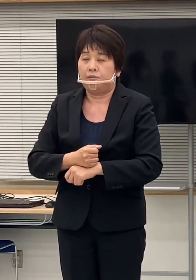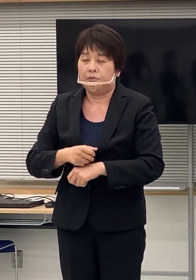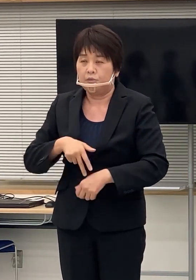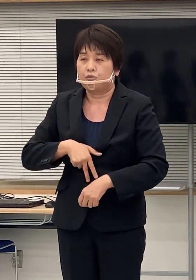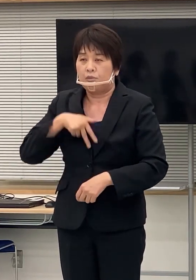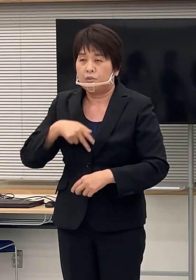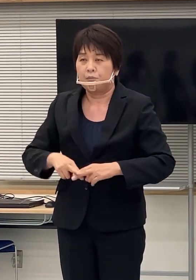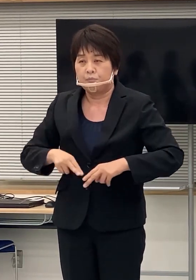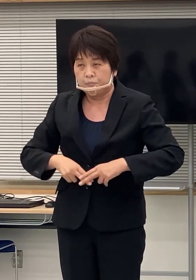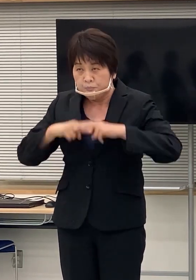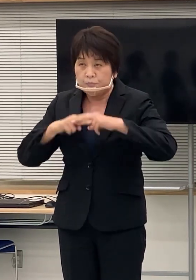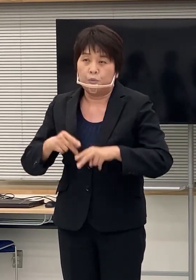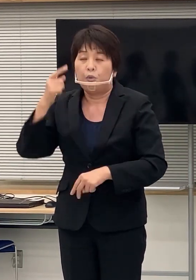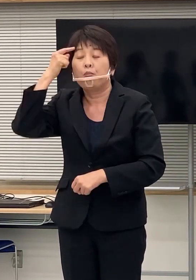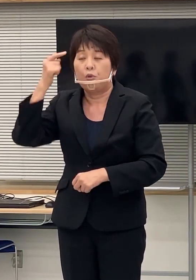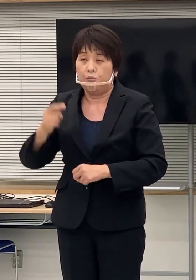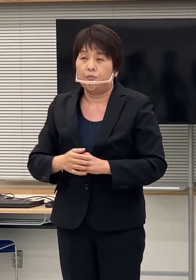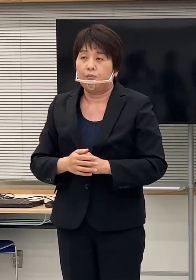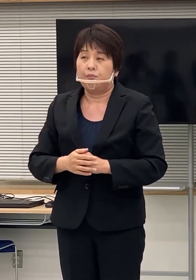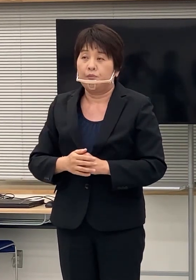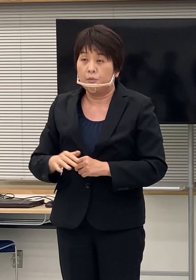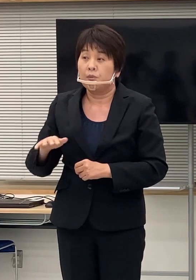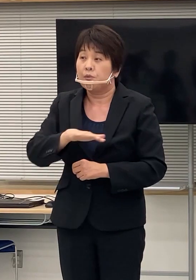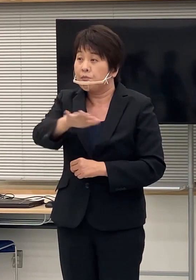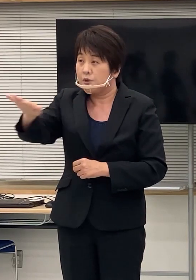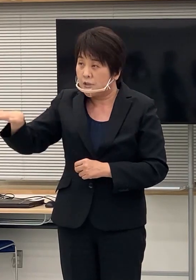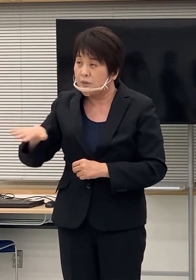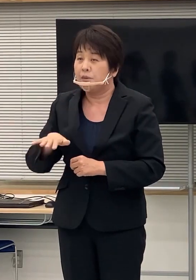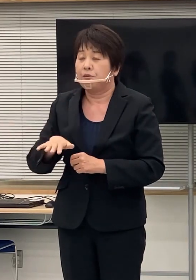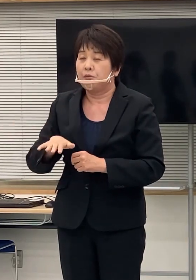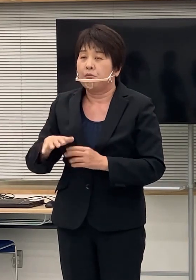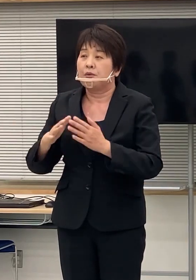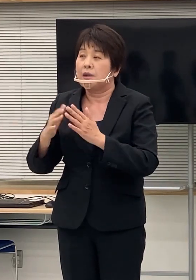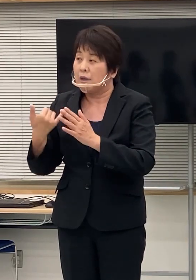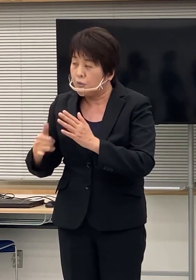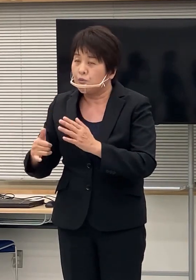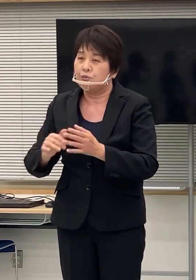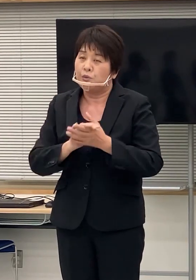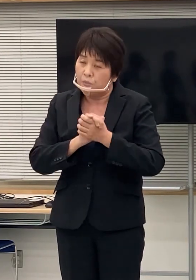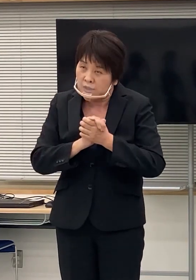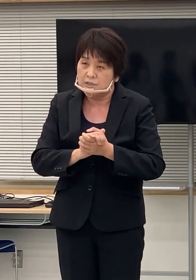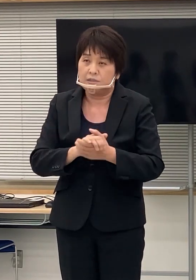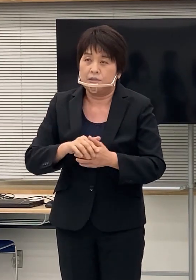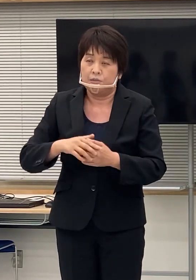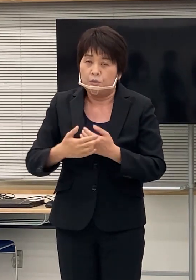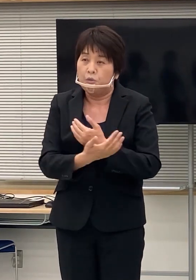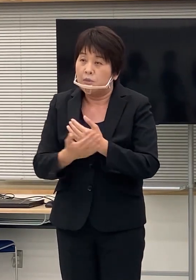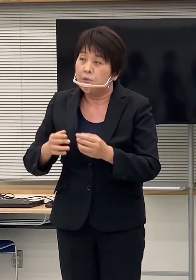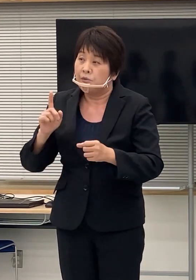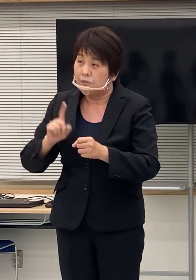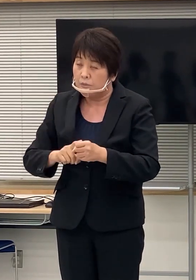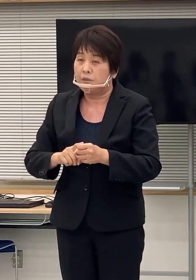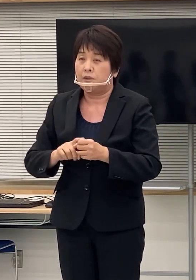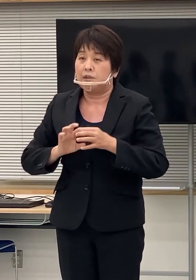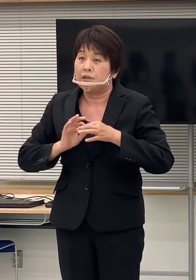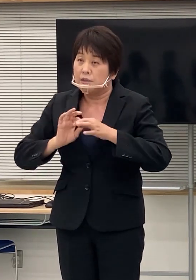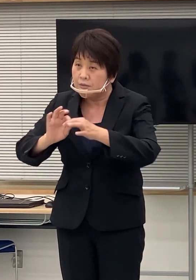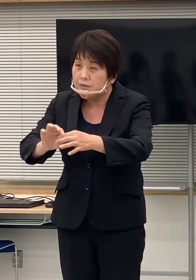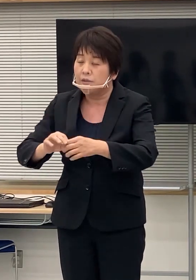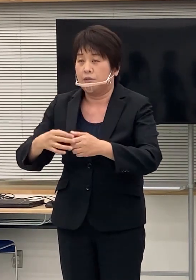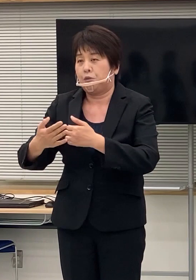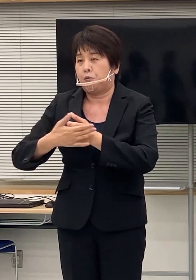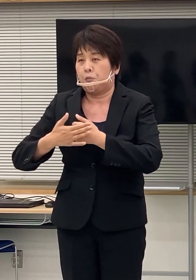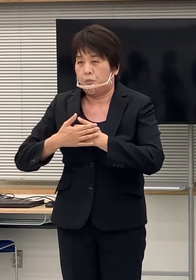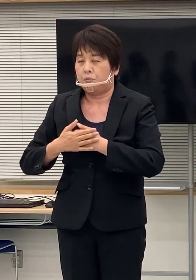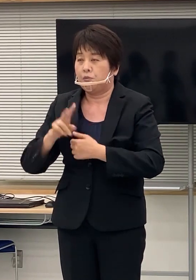います。しかしながら皆様の愛する方やご家族や友人を守るために引き続きのご理解と、そ